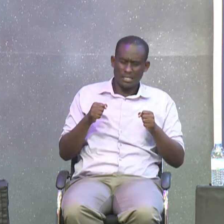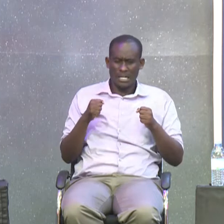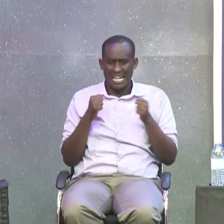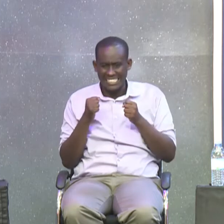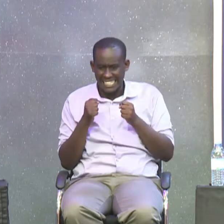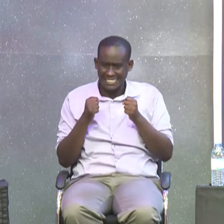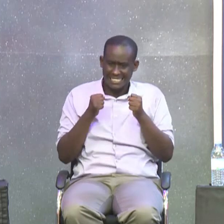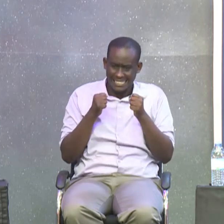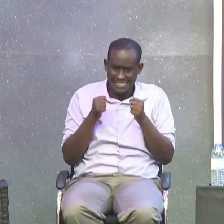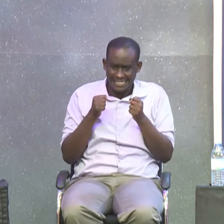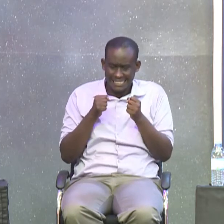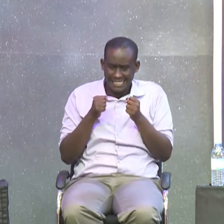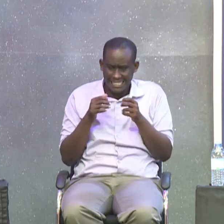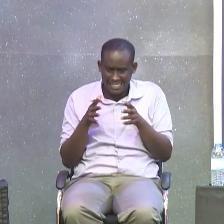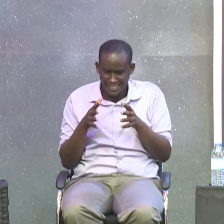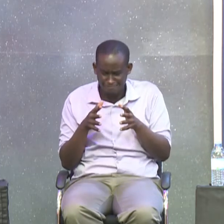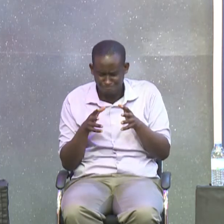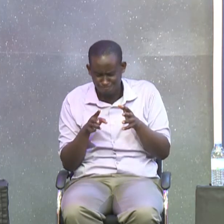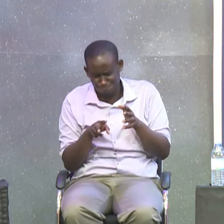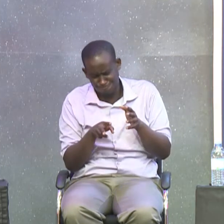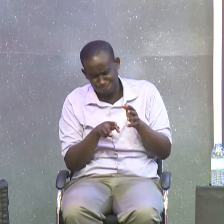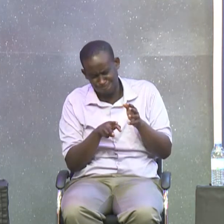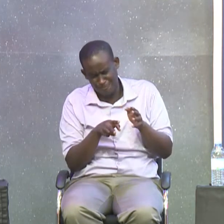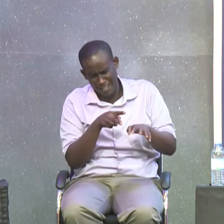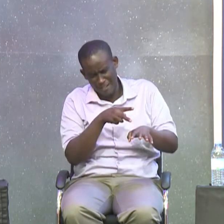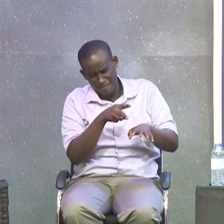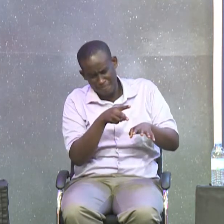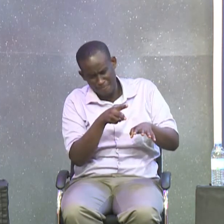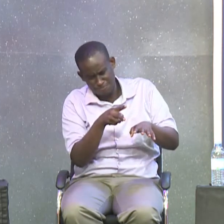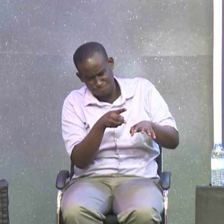ne ŋŋenda nga nzika mpola entengerezo zimanyi nga